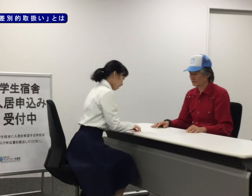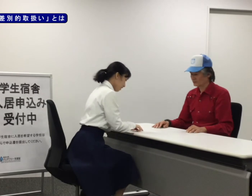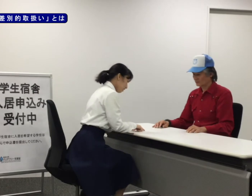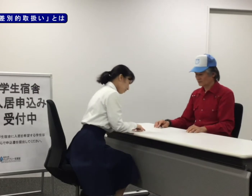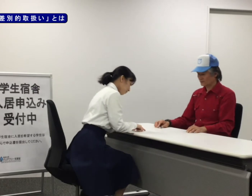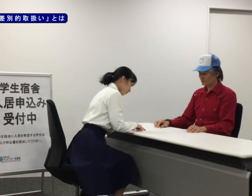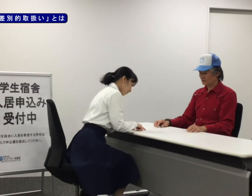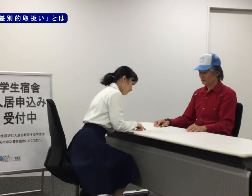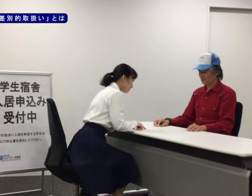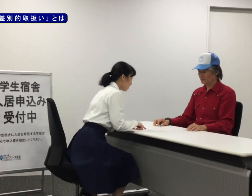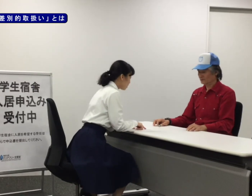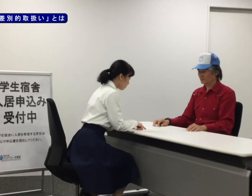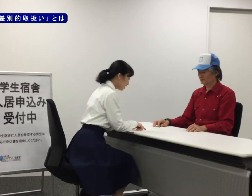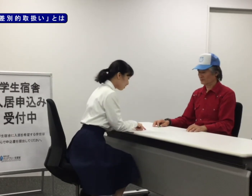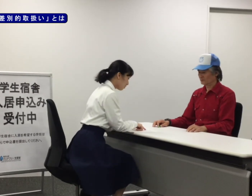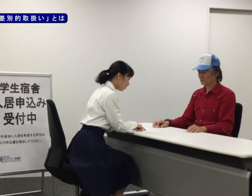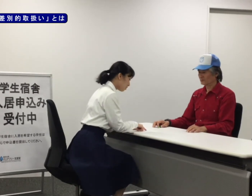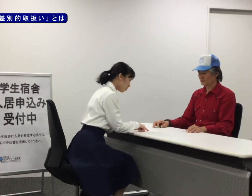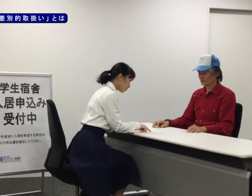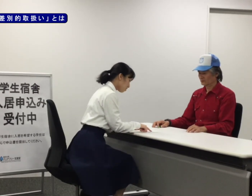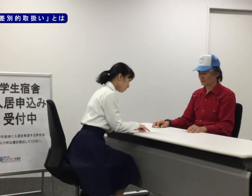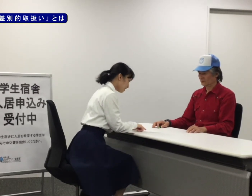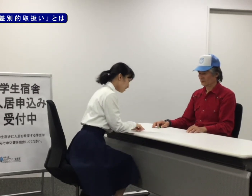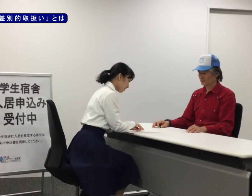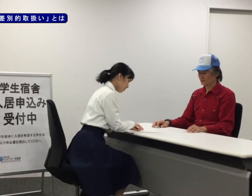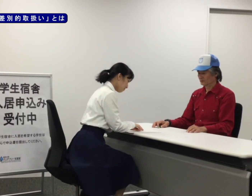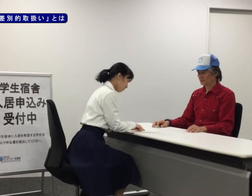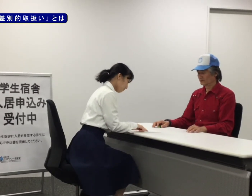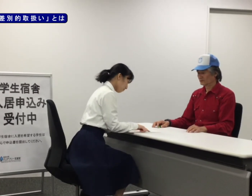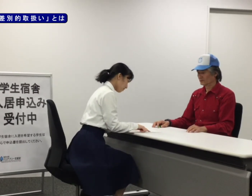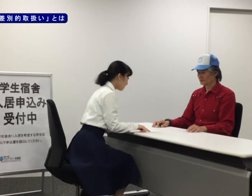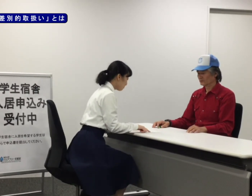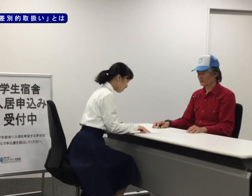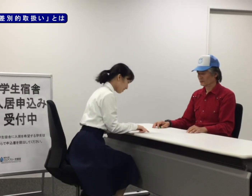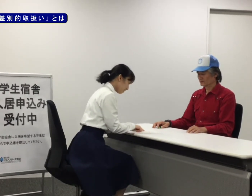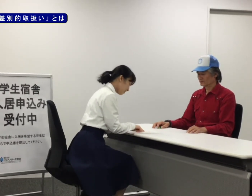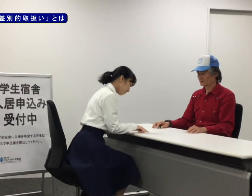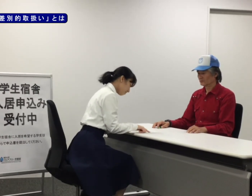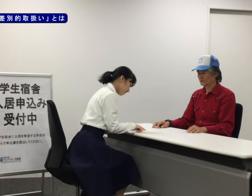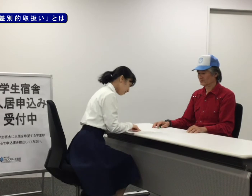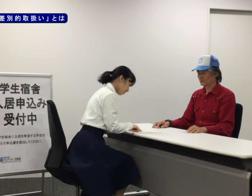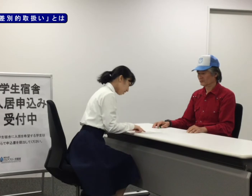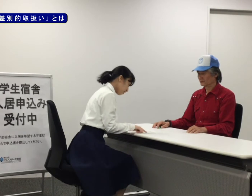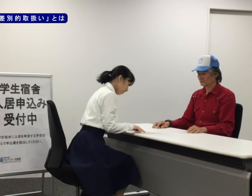8を学生宿舎の入居申し込みですね今確認します